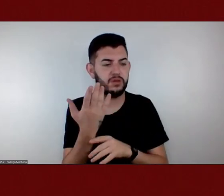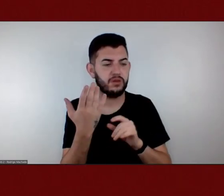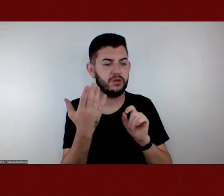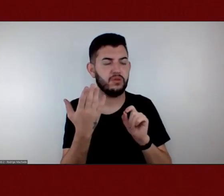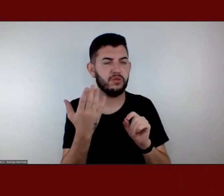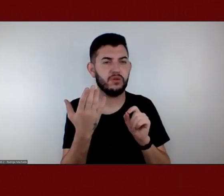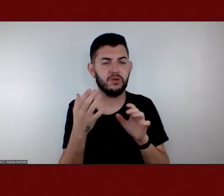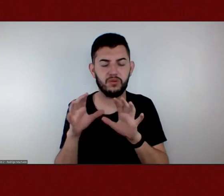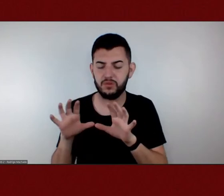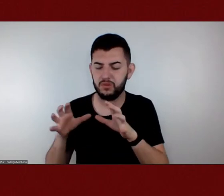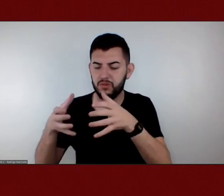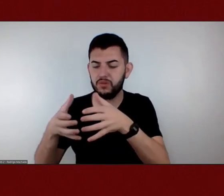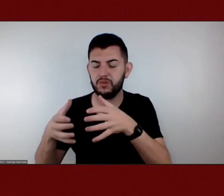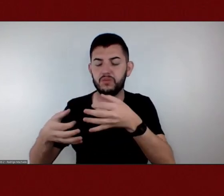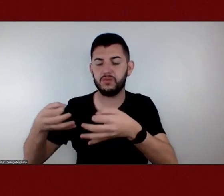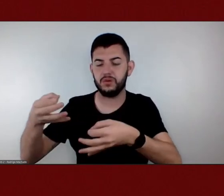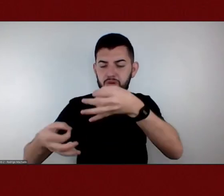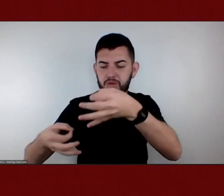julgamento